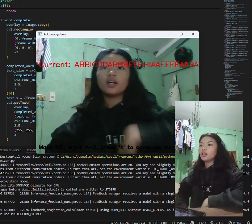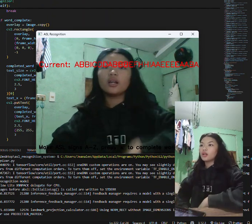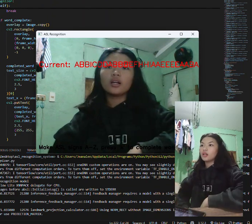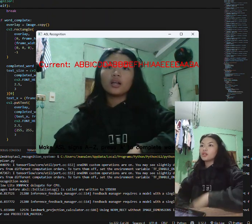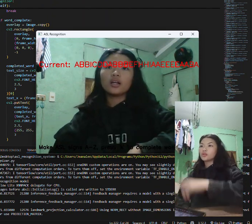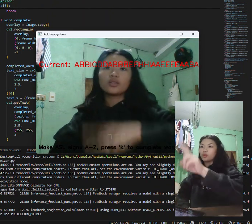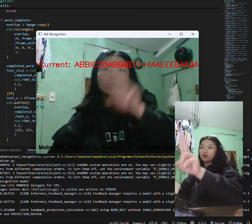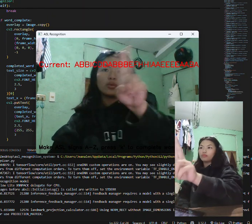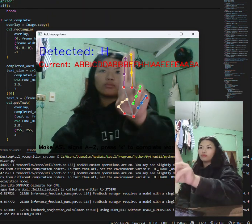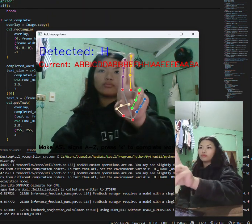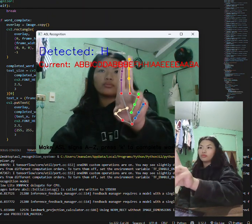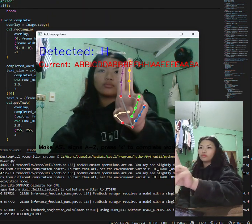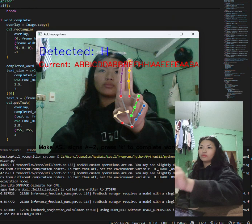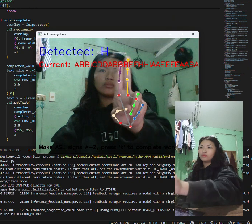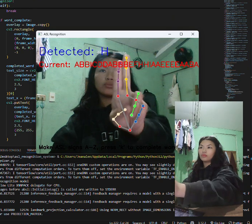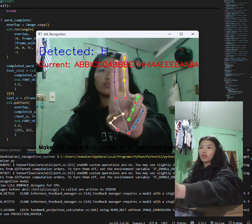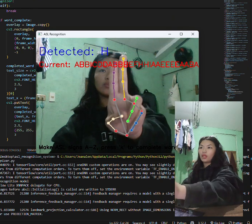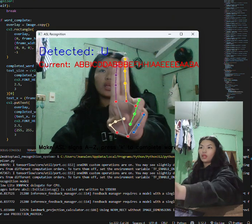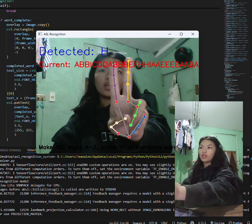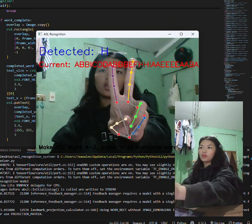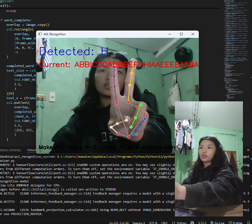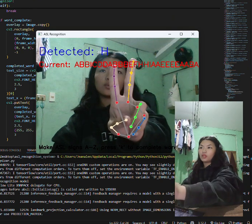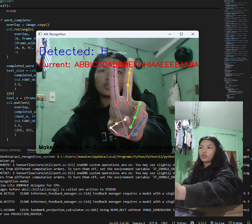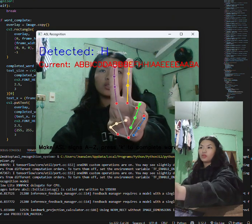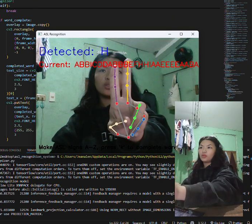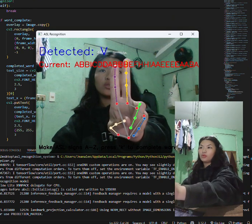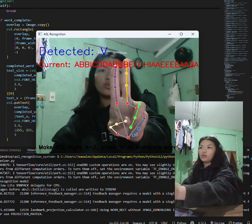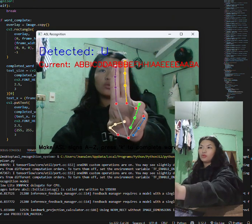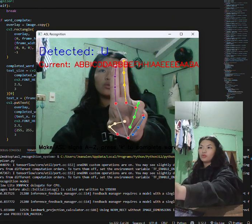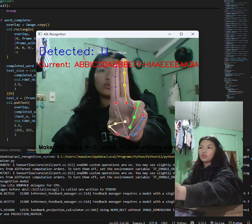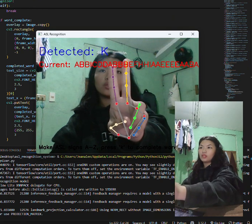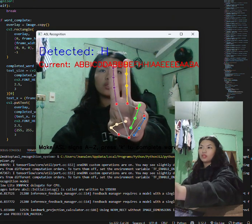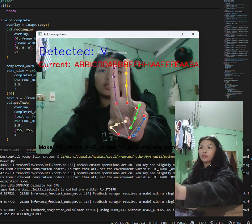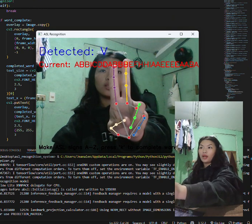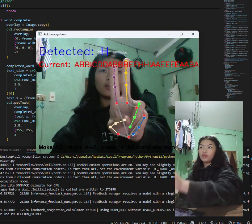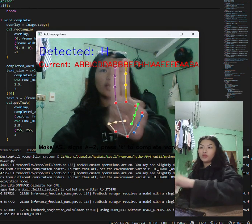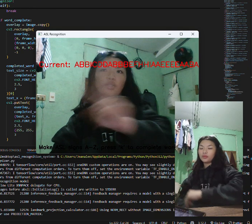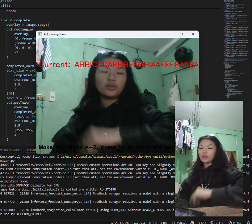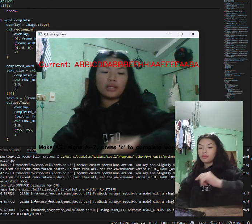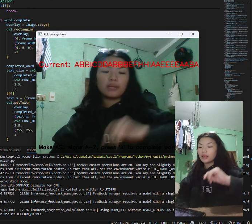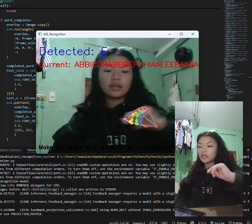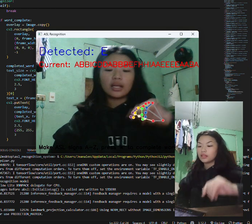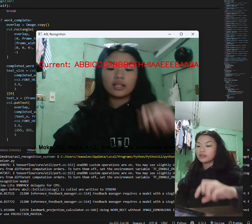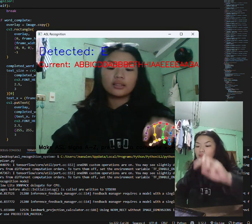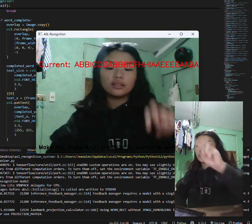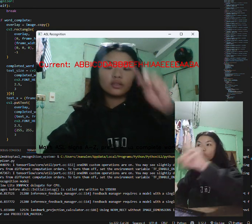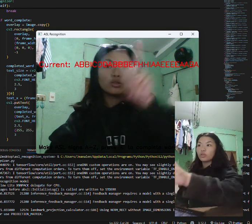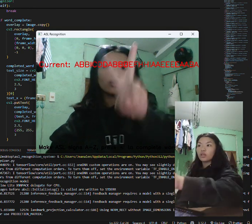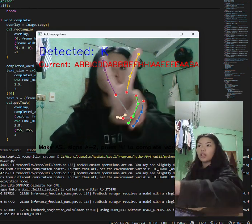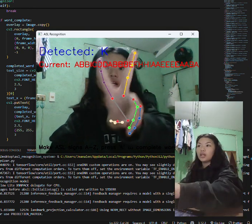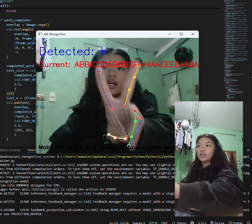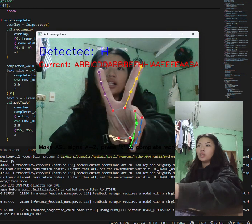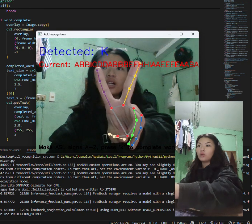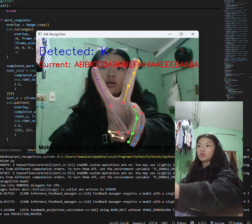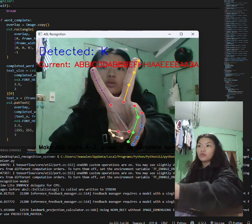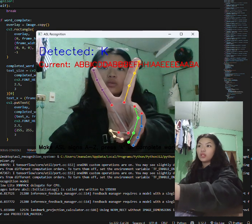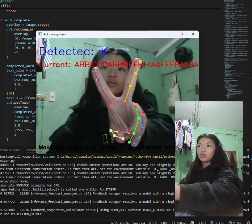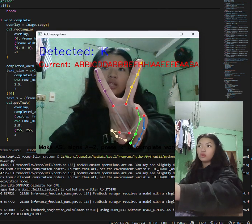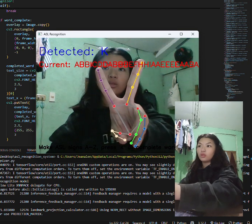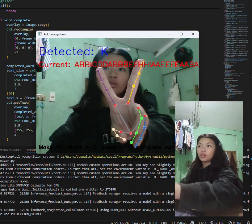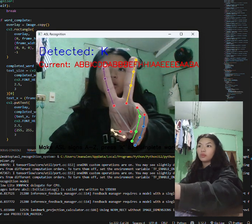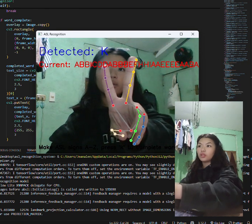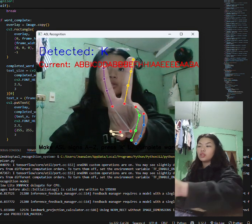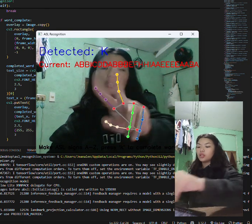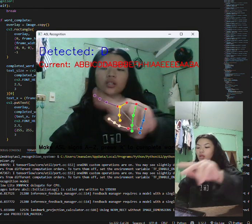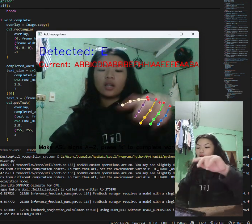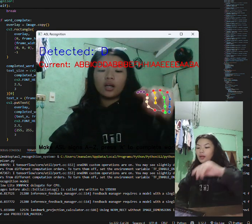R, so, H na siya, U, diba, U, balik ka ng doldora, also B,